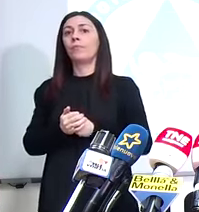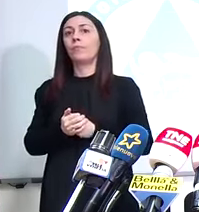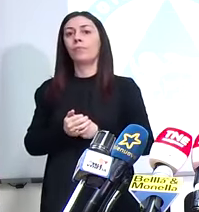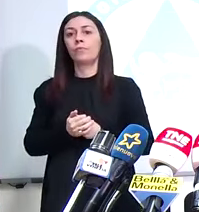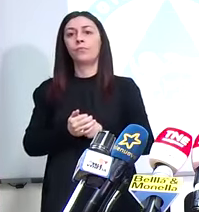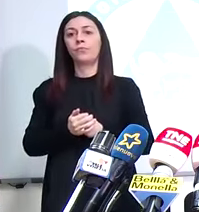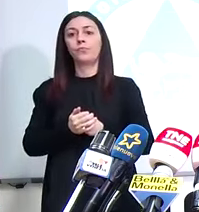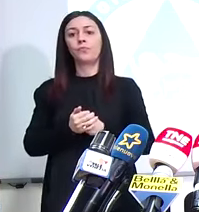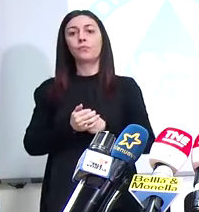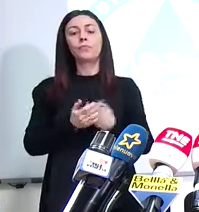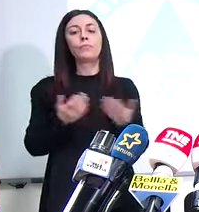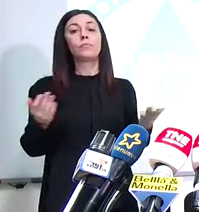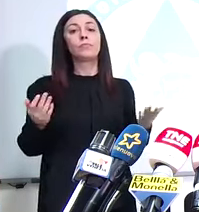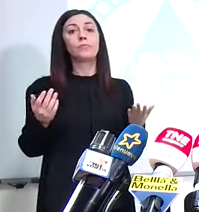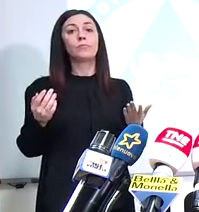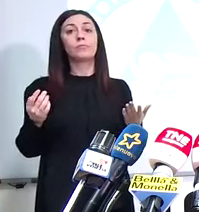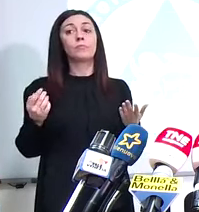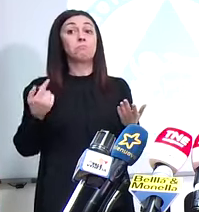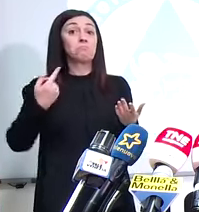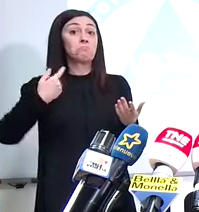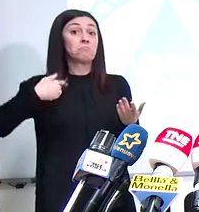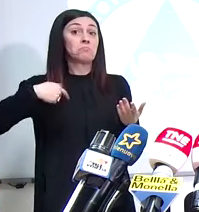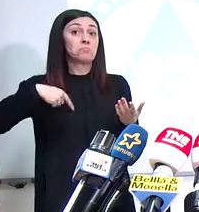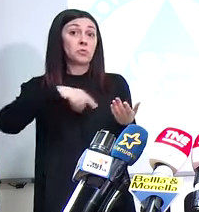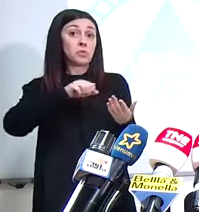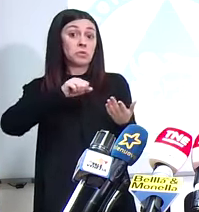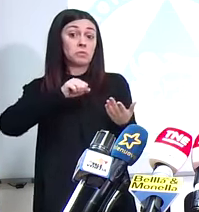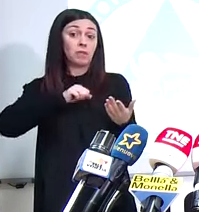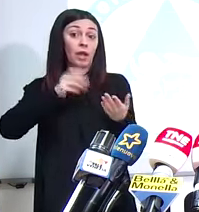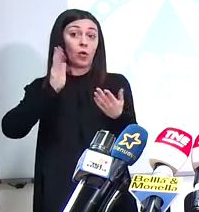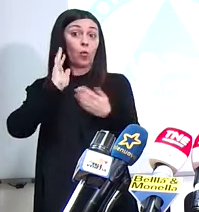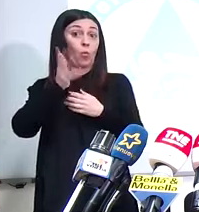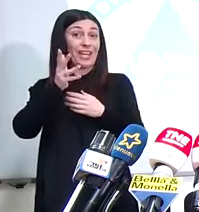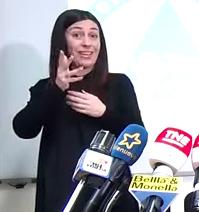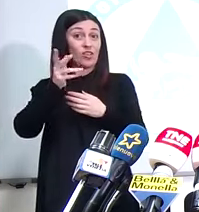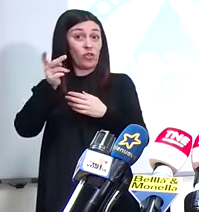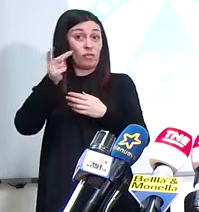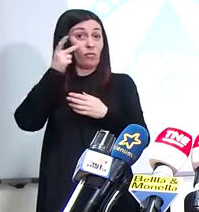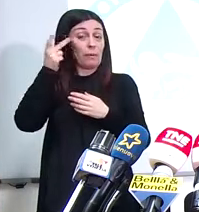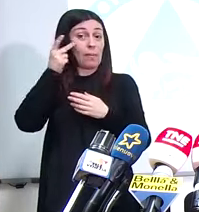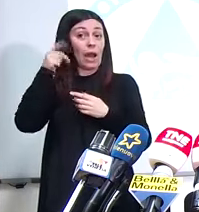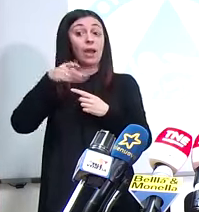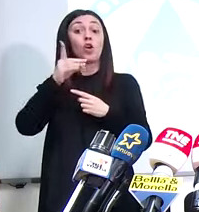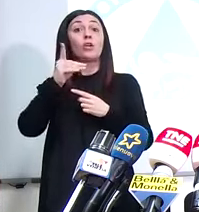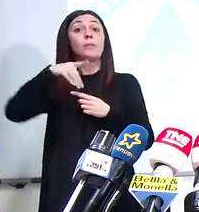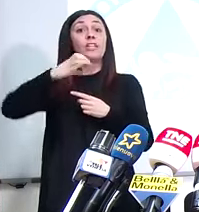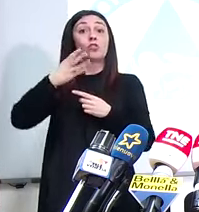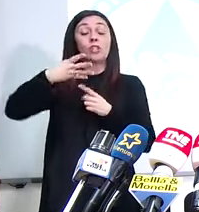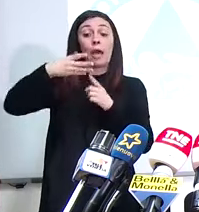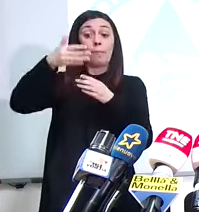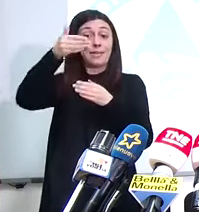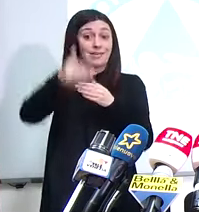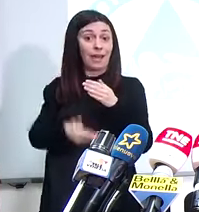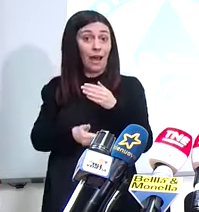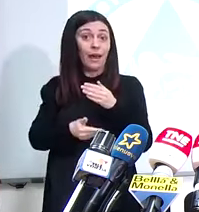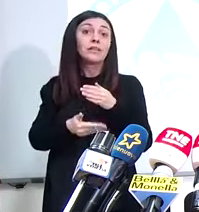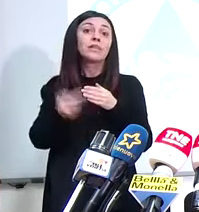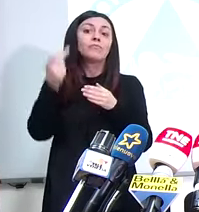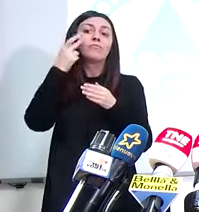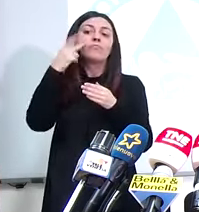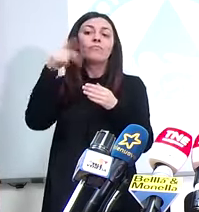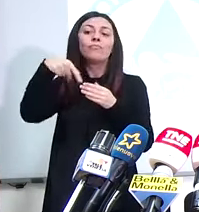ma noi abbiamo dpcm del 15 no che scade è però immagino che troveranno una soluzione